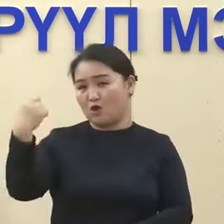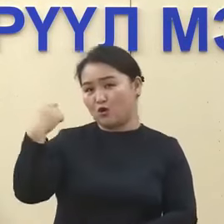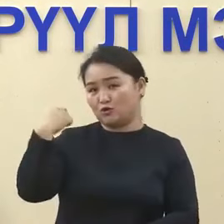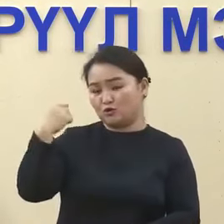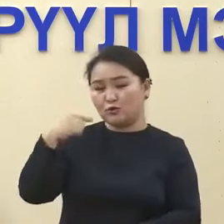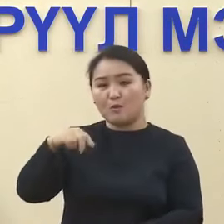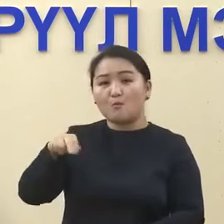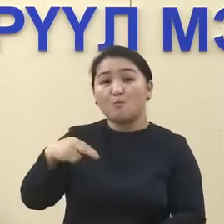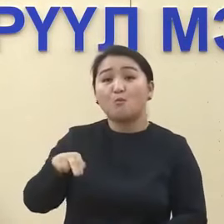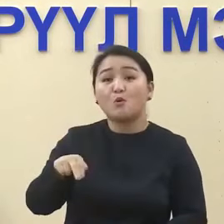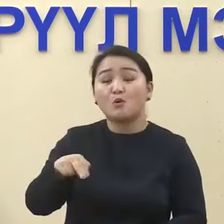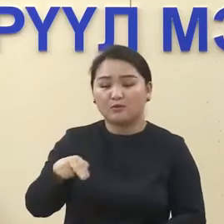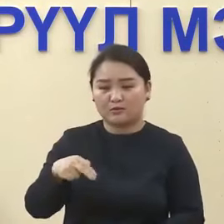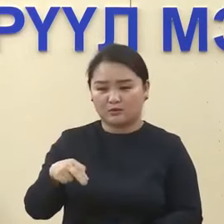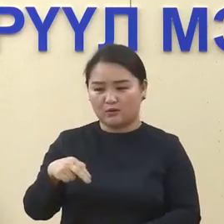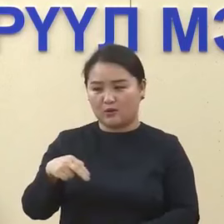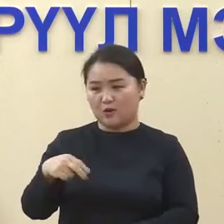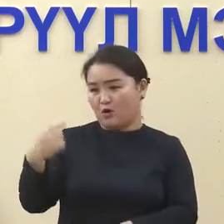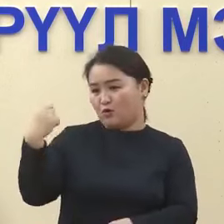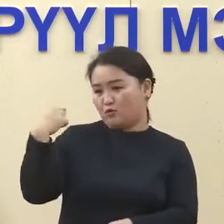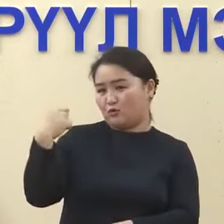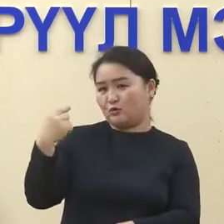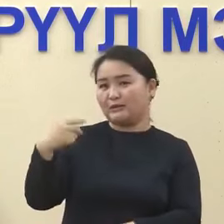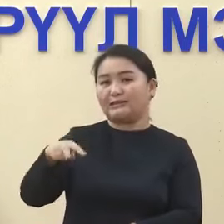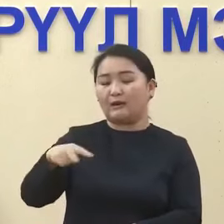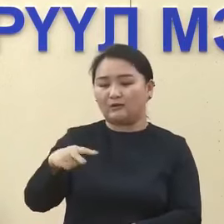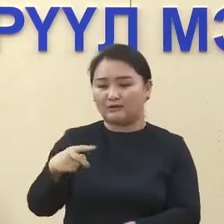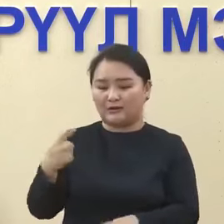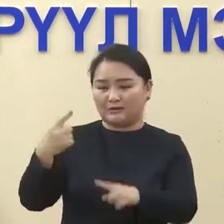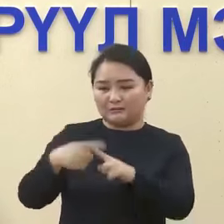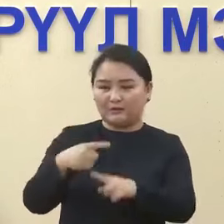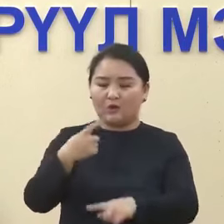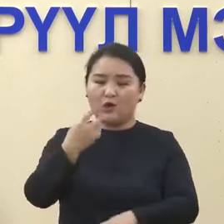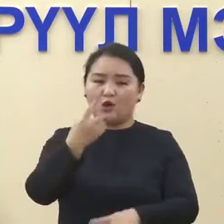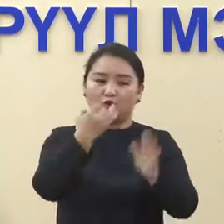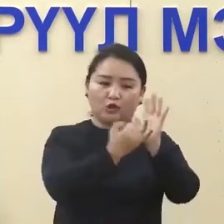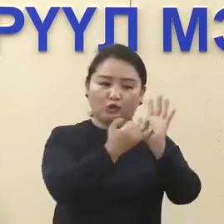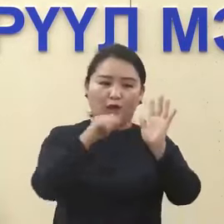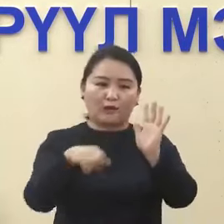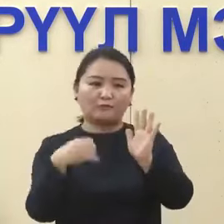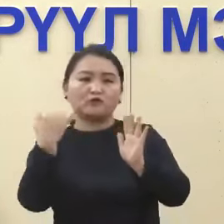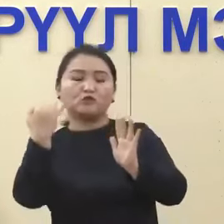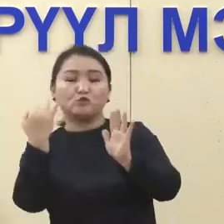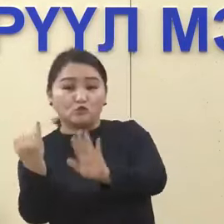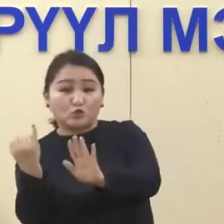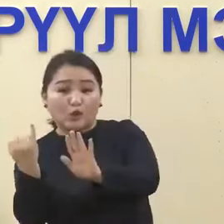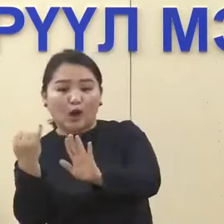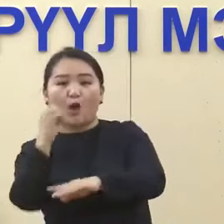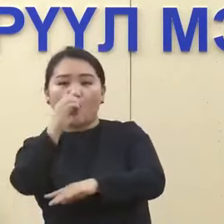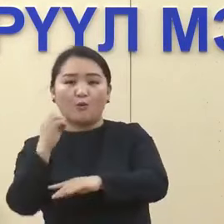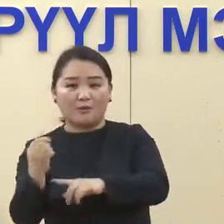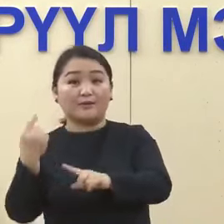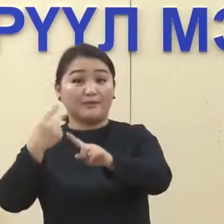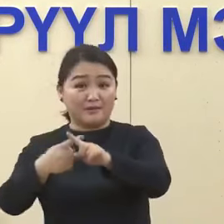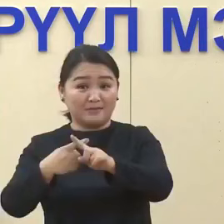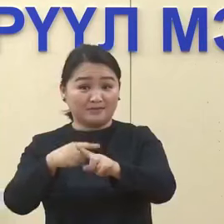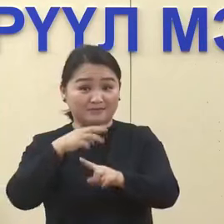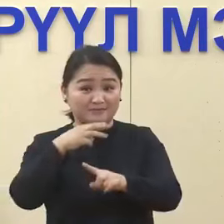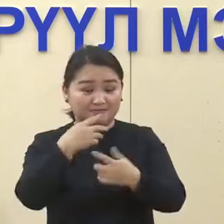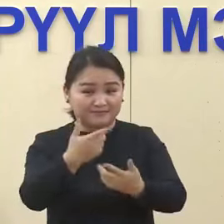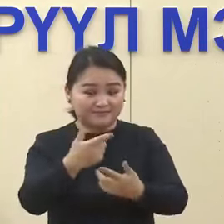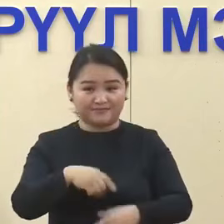өмнөх өдөртөө харьцуулбал 7.6 хувиар нэмэгдсэн байна. За, Америкийн нэгдсэн улсын холбооны засгийн газарт